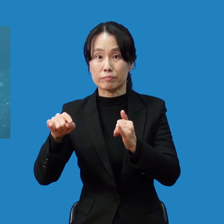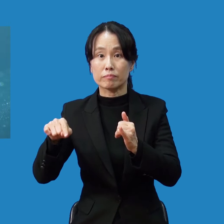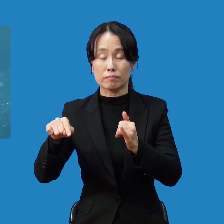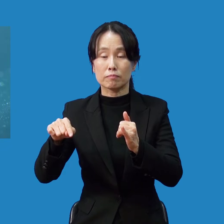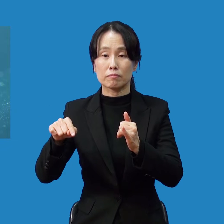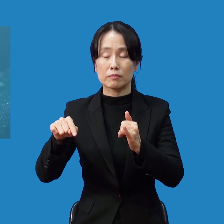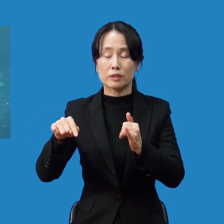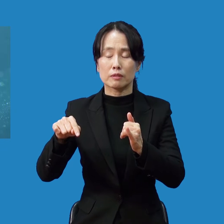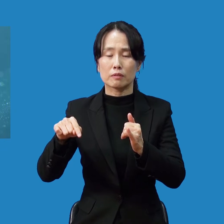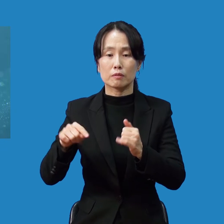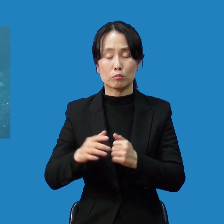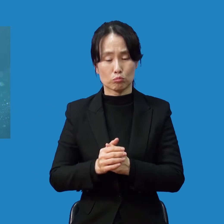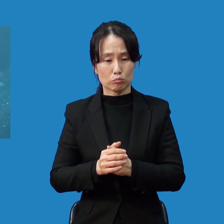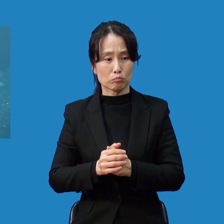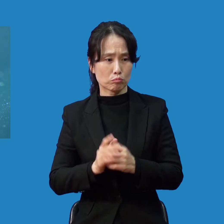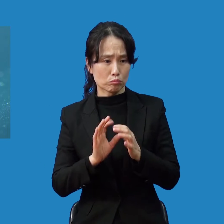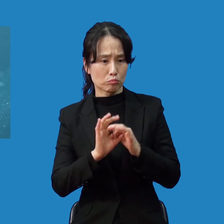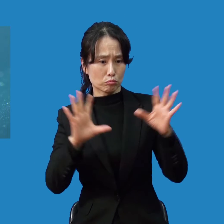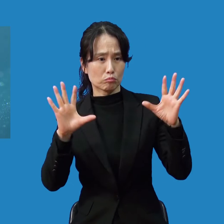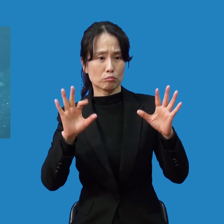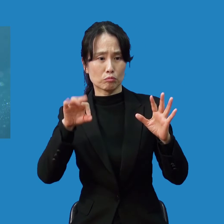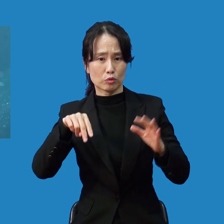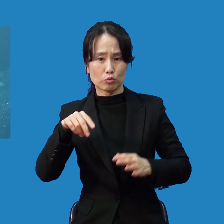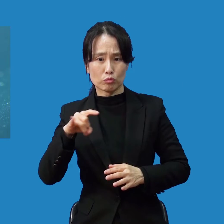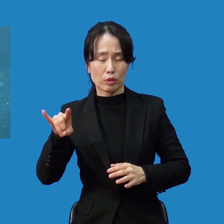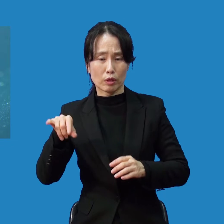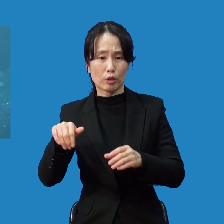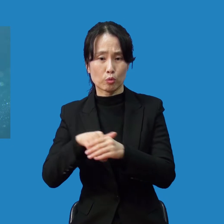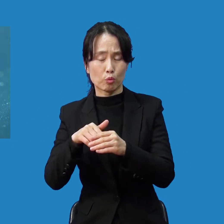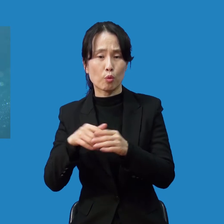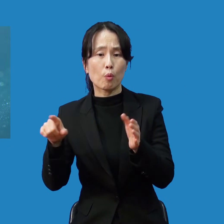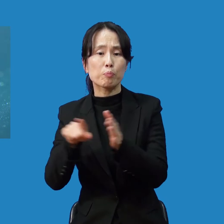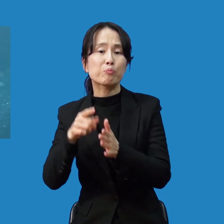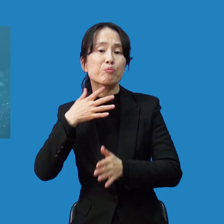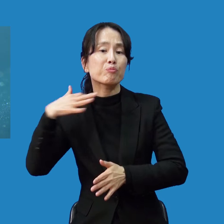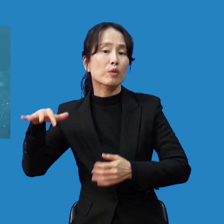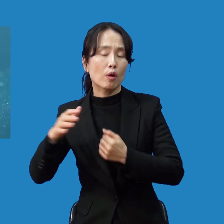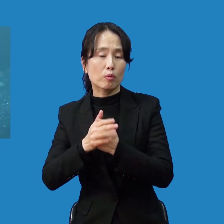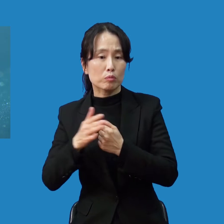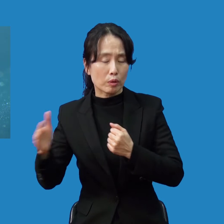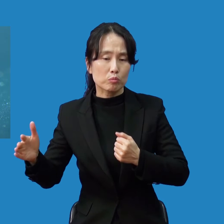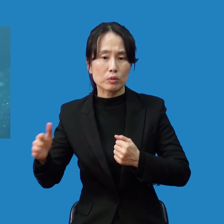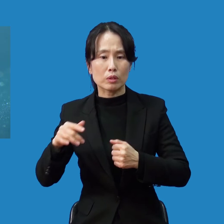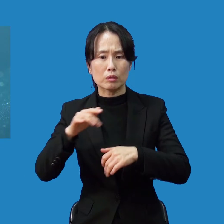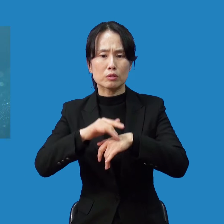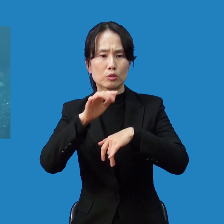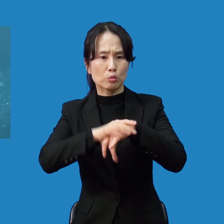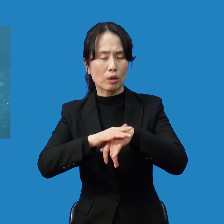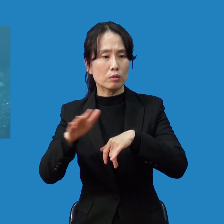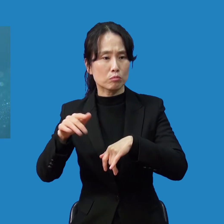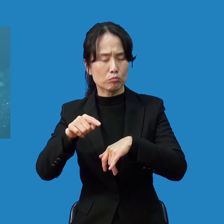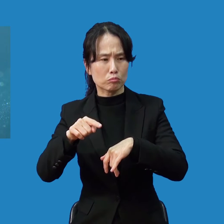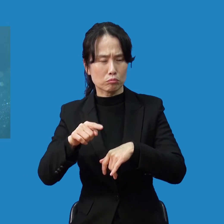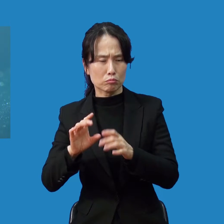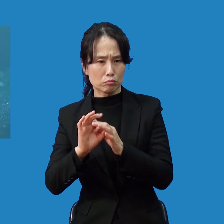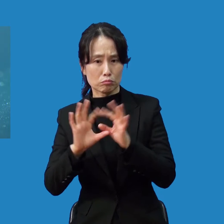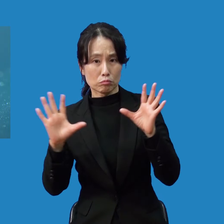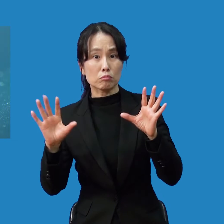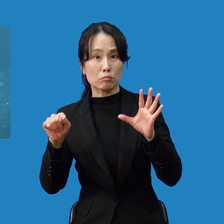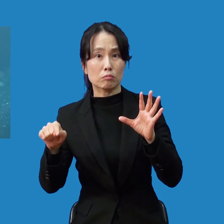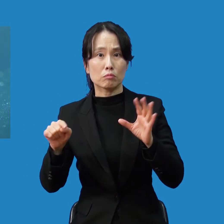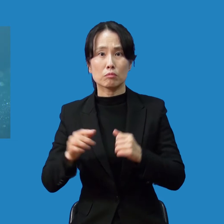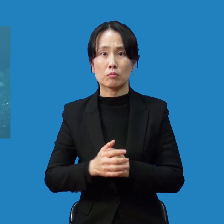그런 것에서 완전히 자유롭고 전혀 구애받지 않습니다. 오히려 이 유대인